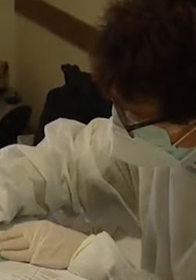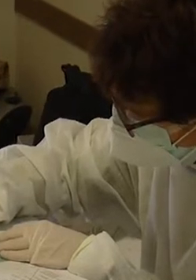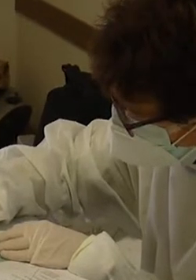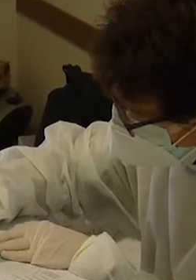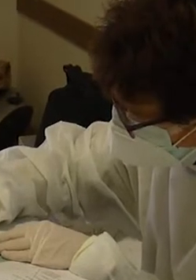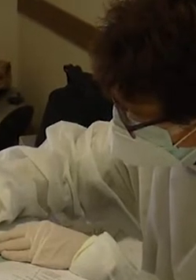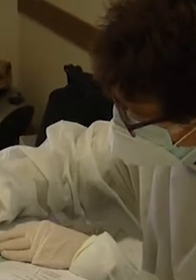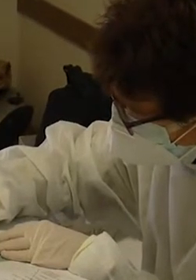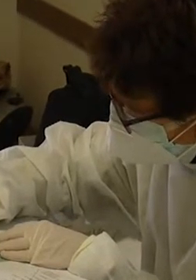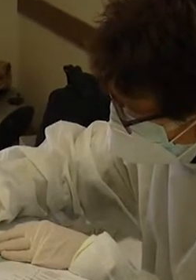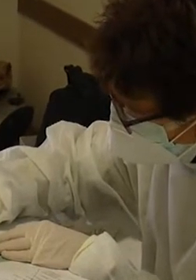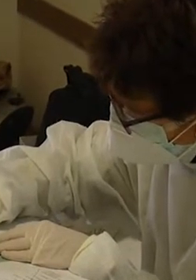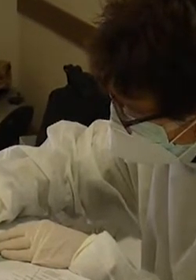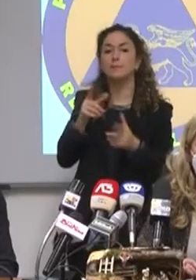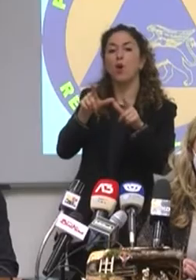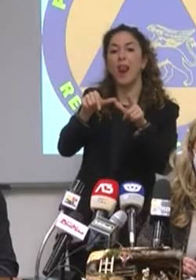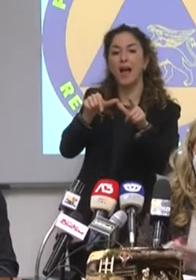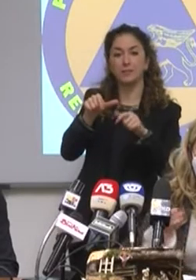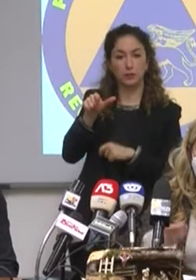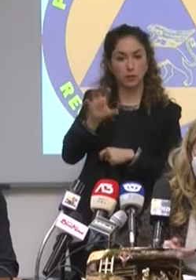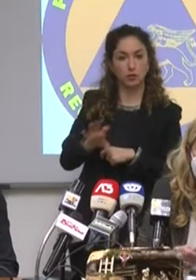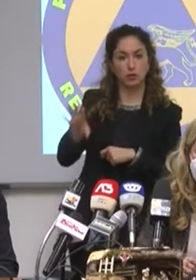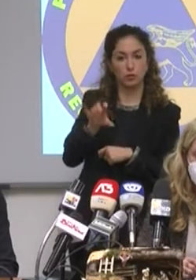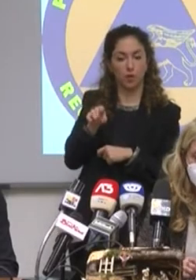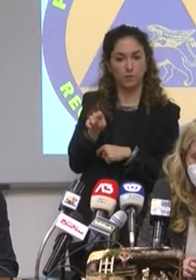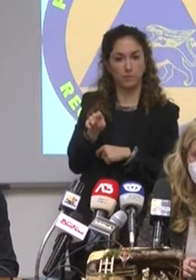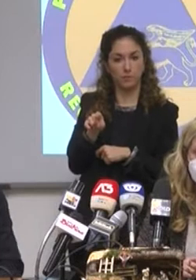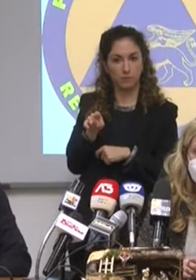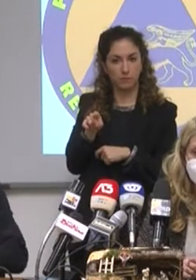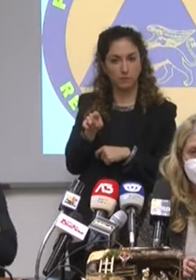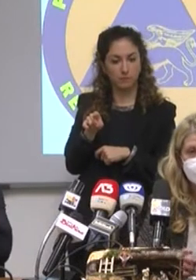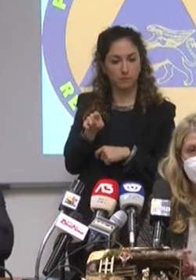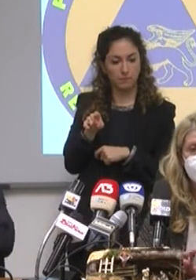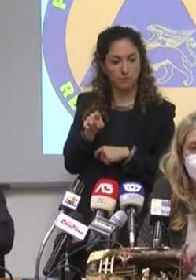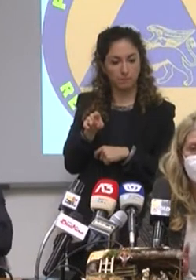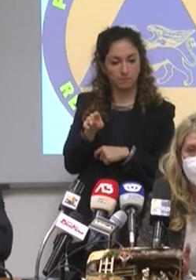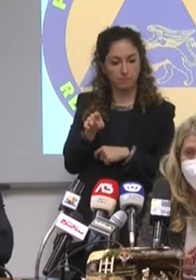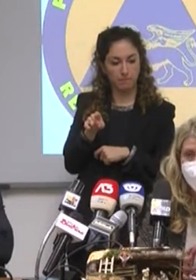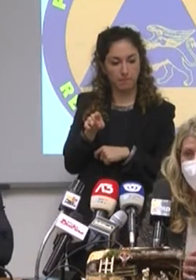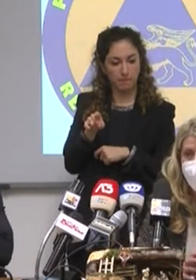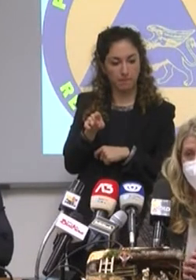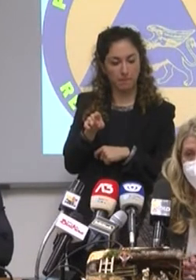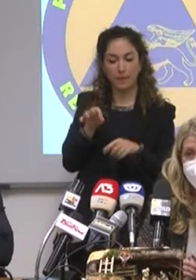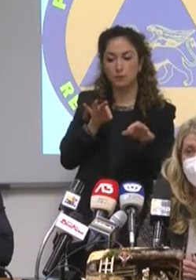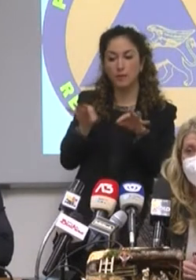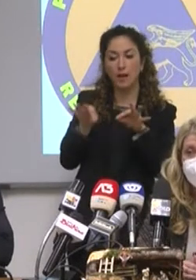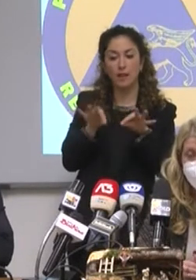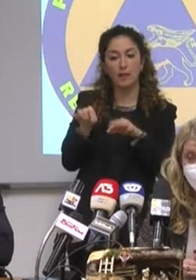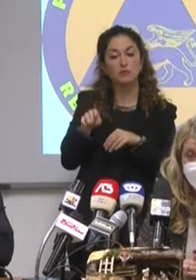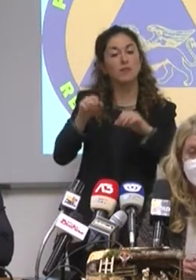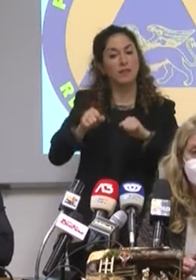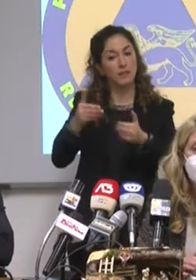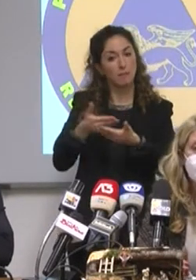modo diverso. La regione Lazio, per esempio, nella flowchart della propria strategia di sanità